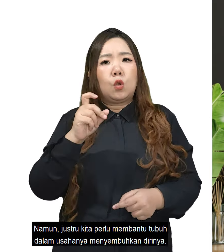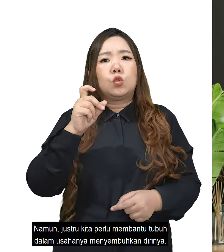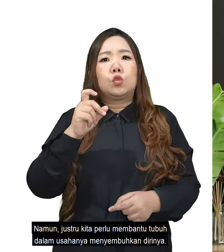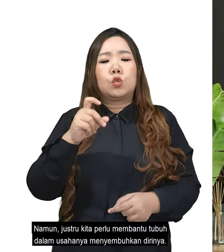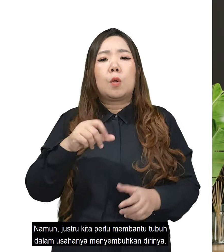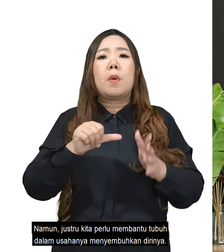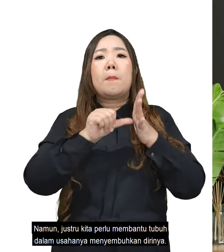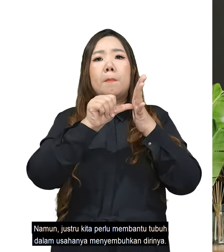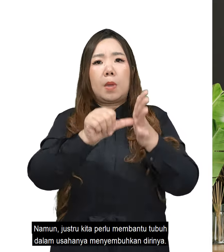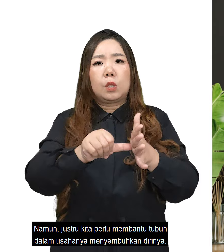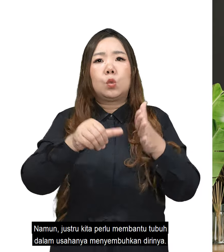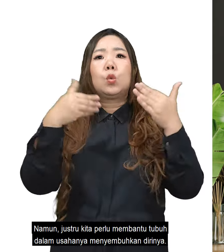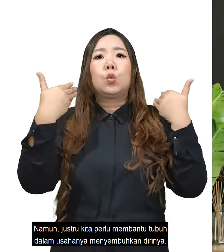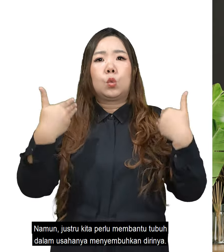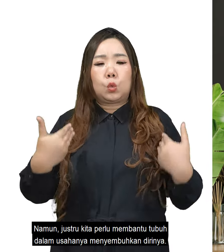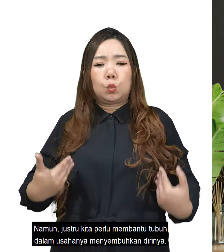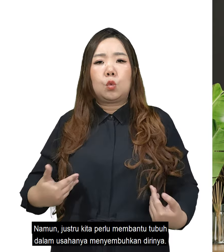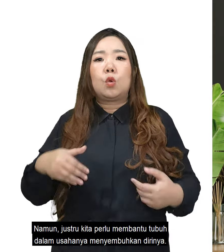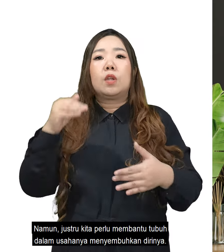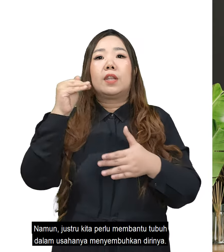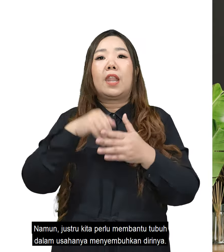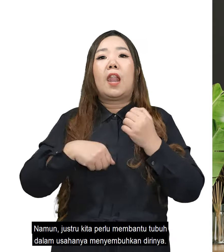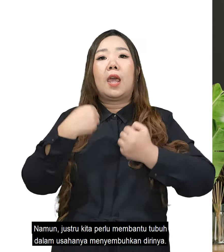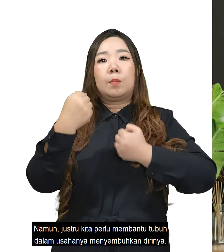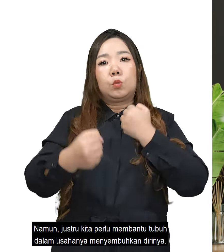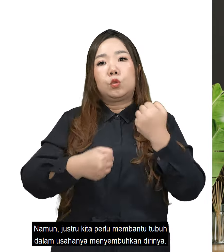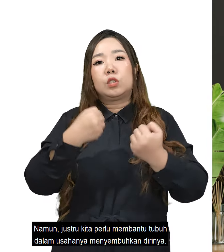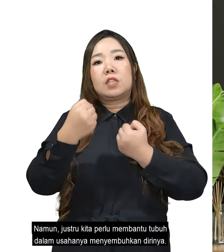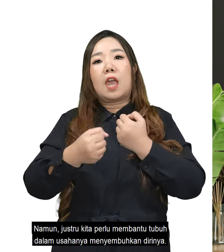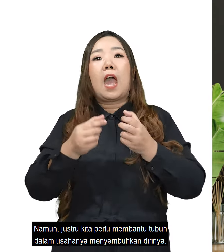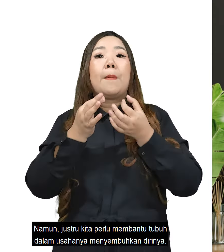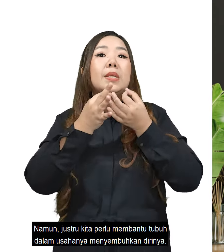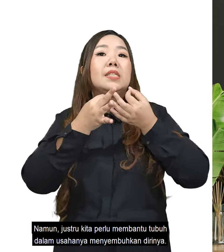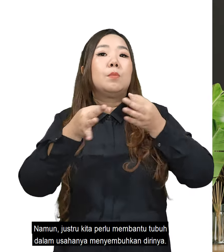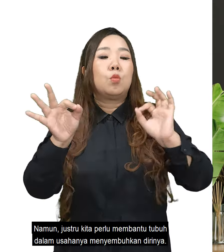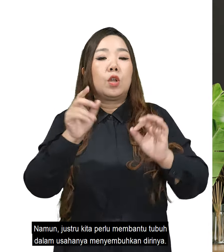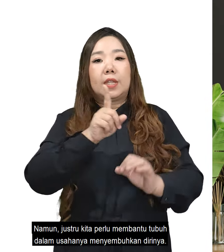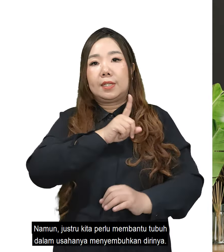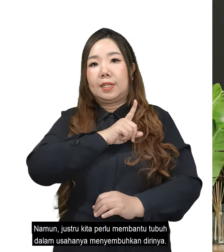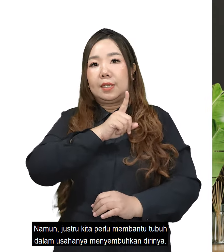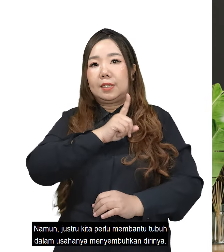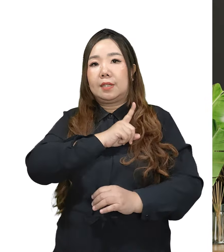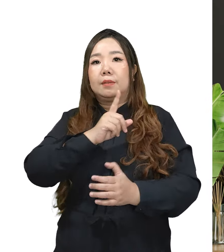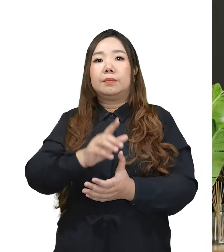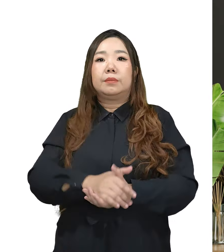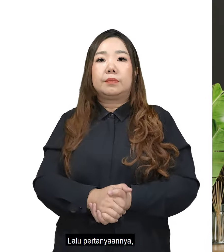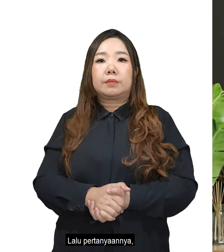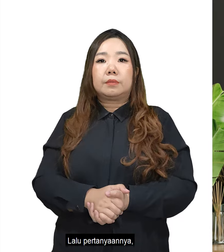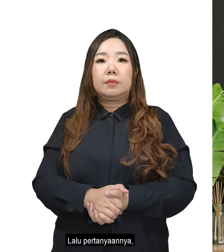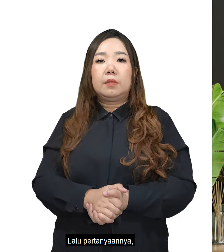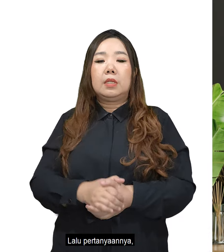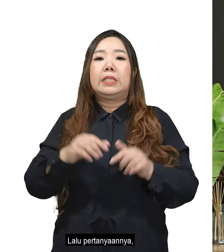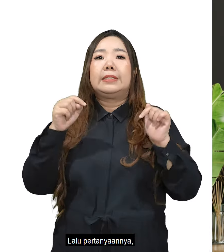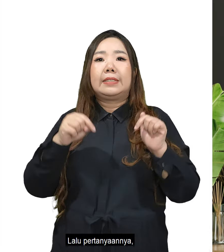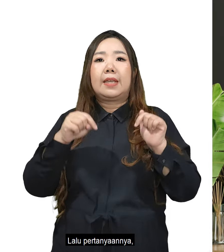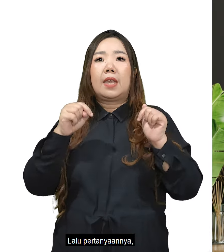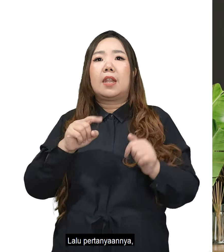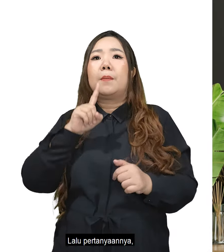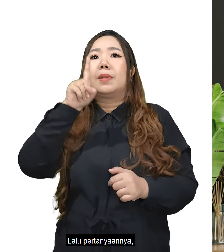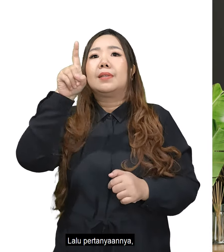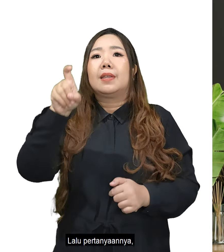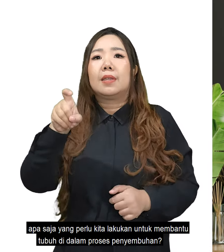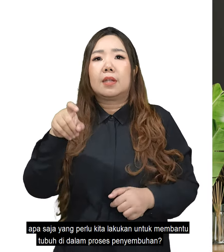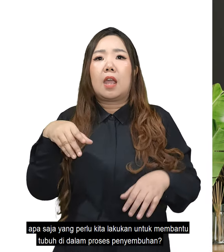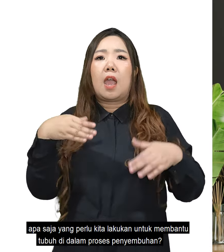kita perlu membantu tubuh dalam usahanya menyembuhkan dirinya lalu